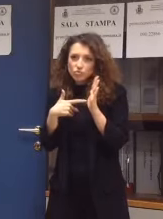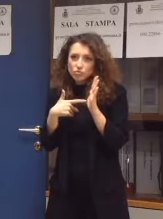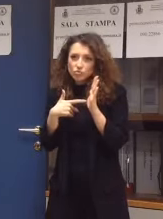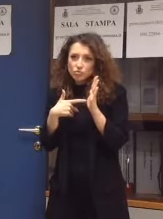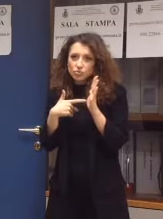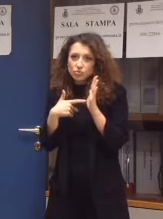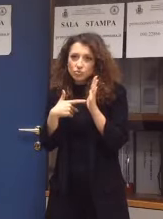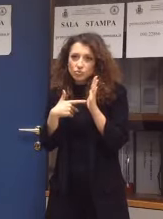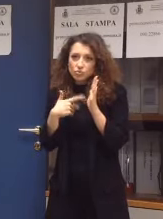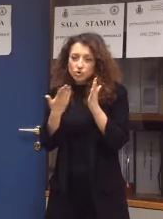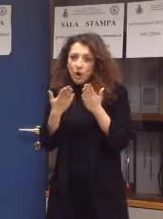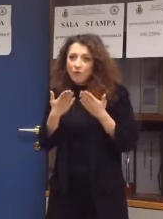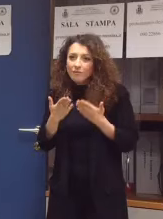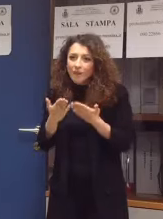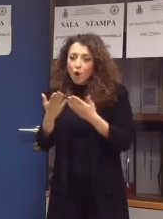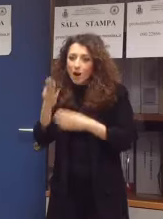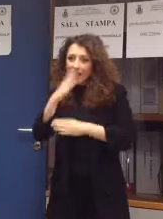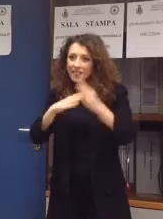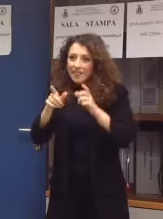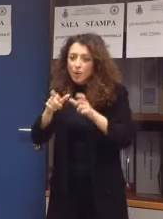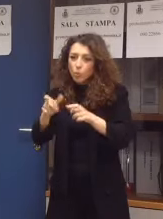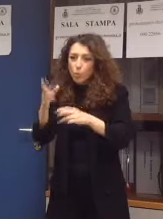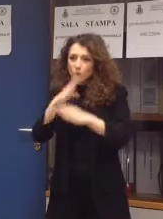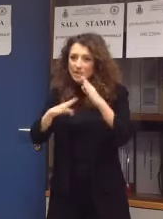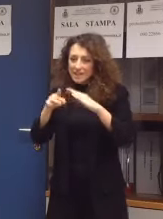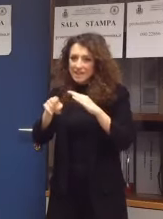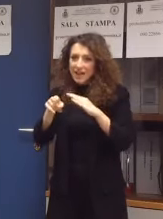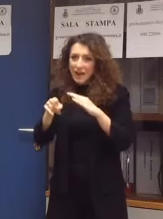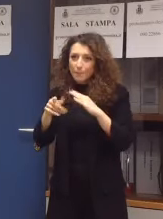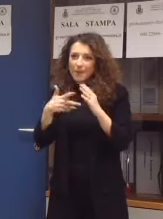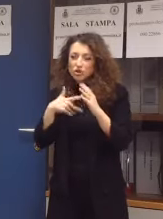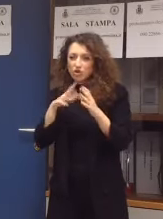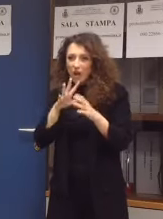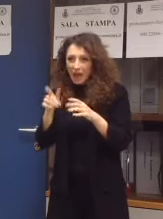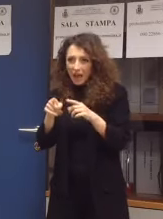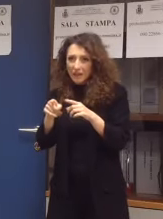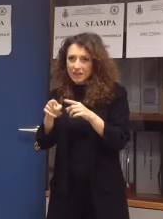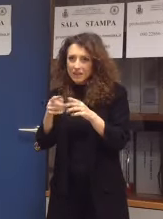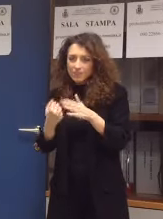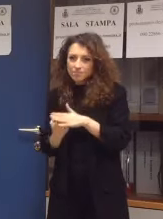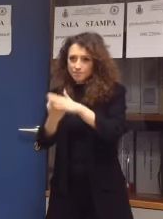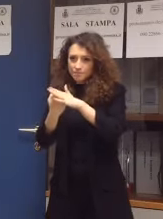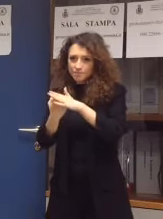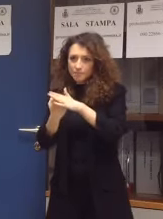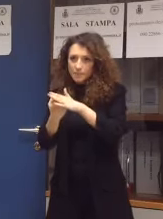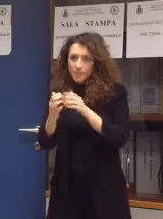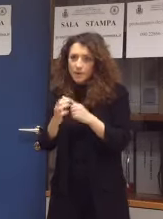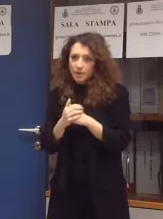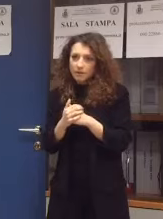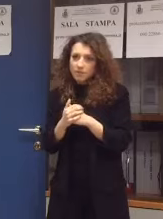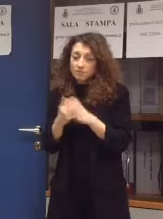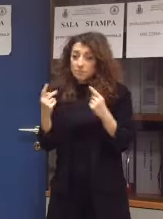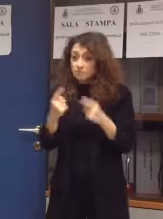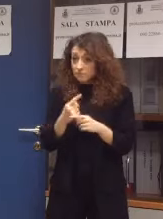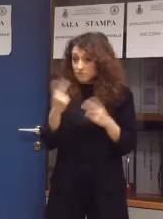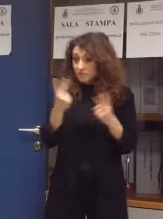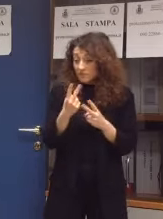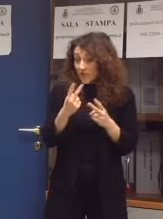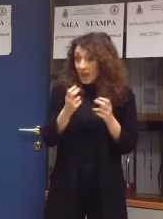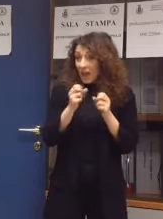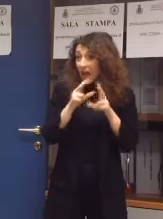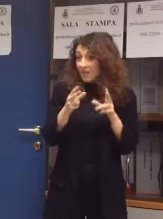dei disabili, quindi anche se in questo tipo di avviso ero costretta in qualche modo a rispettare questa